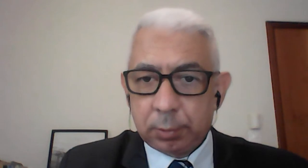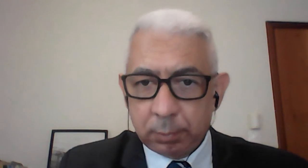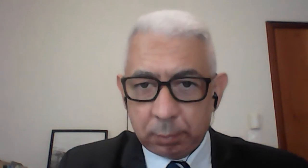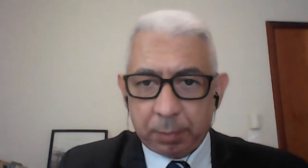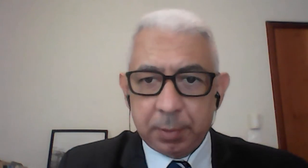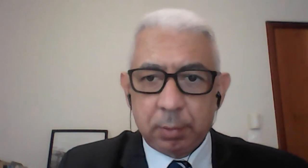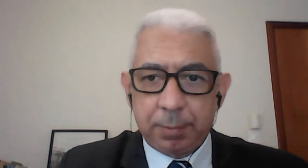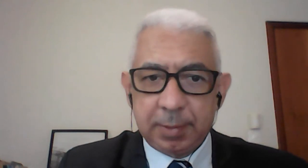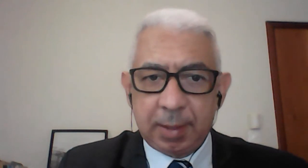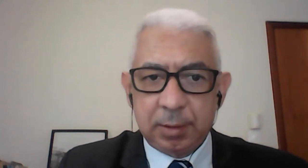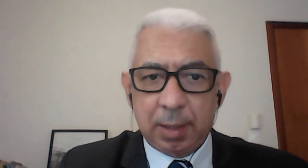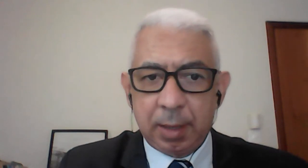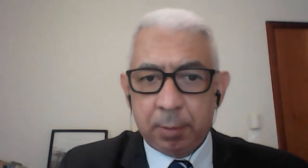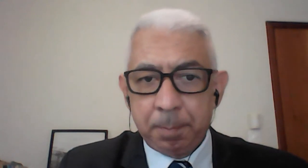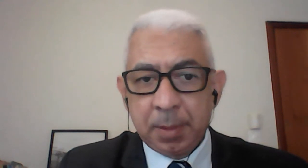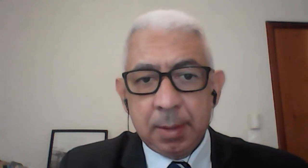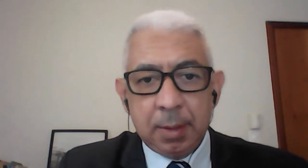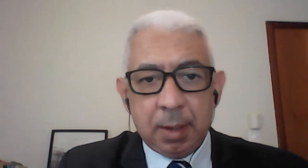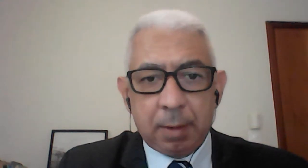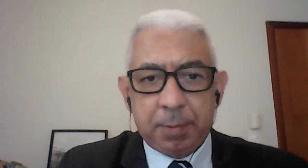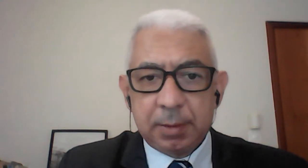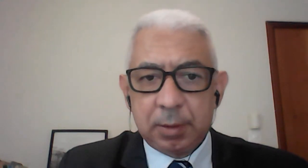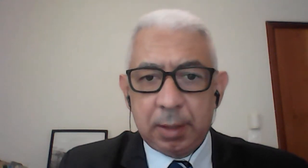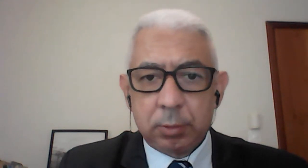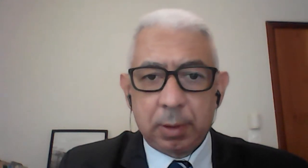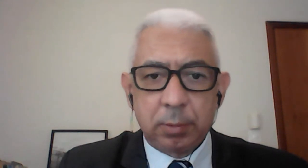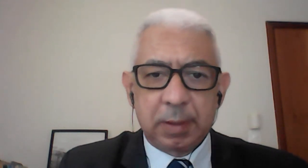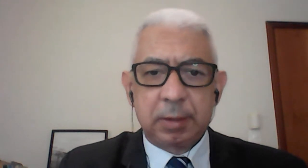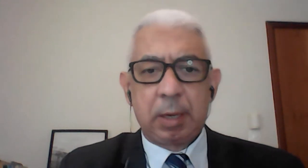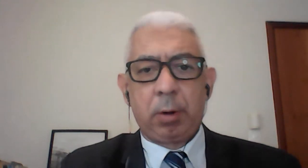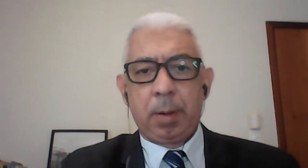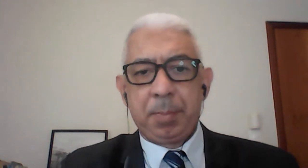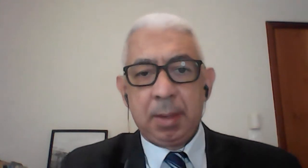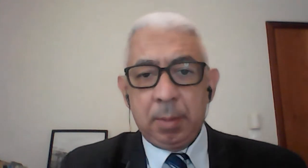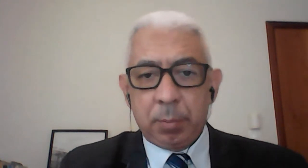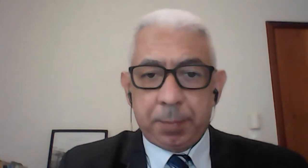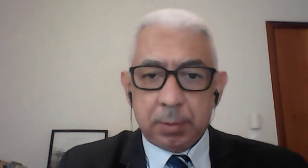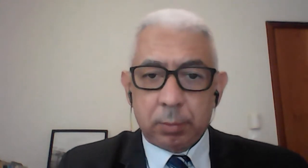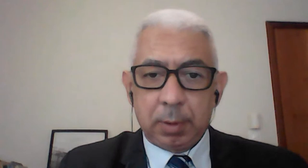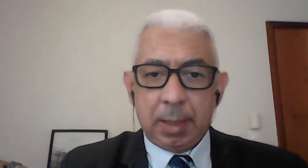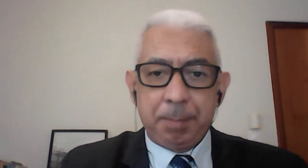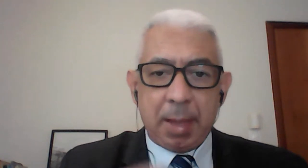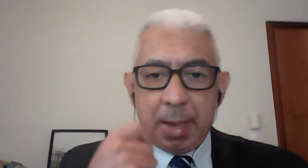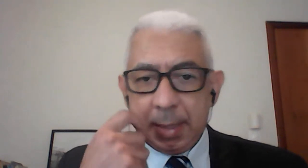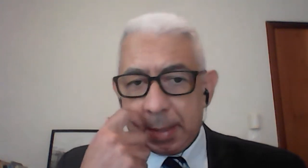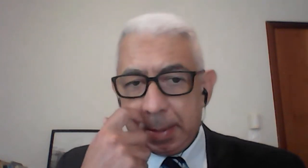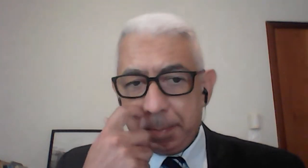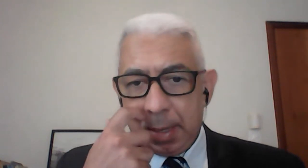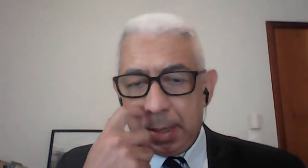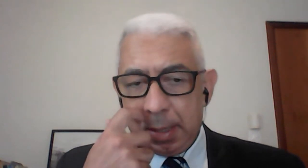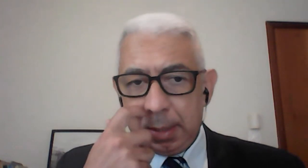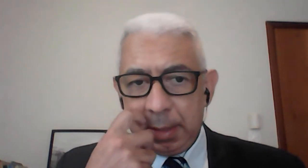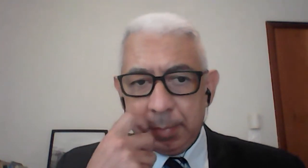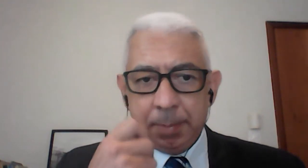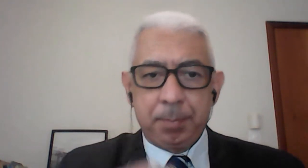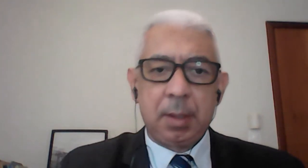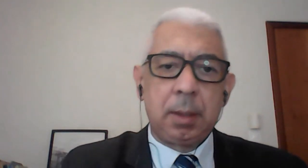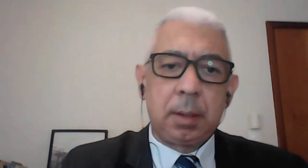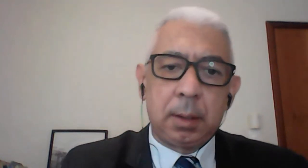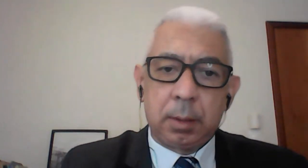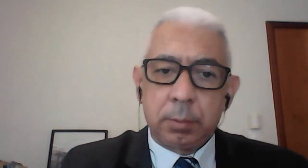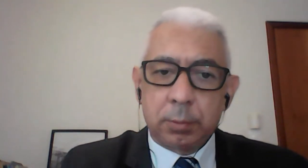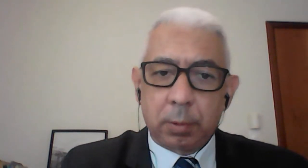graduação adjunto, professor Vicente Leão, a vice-diretora do CCO, professora Érica